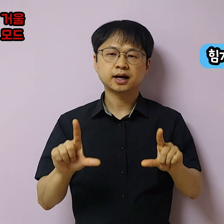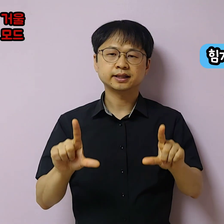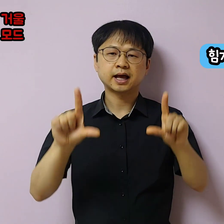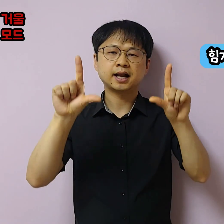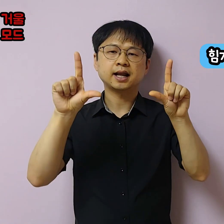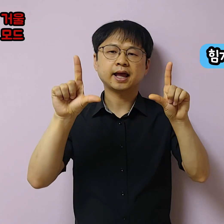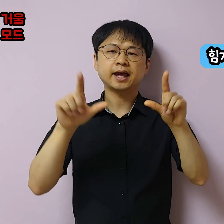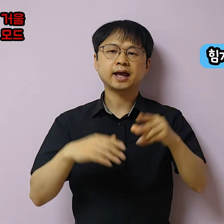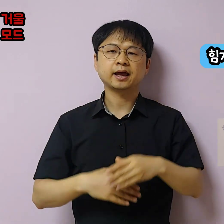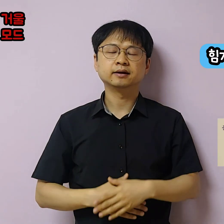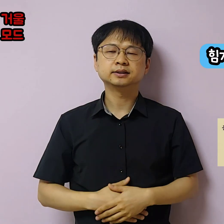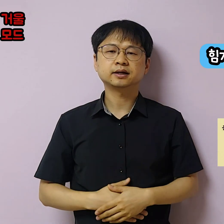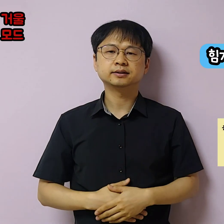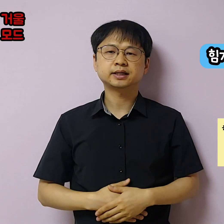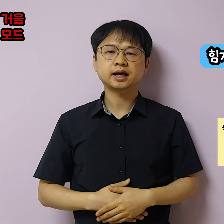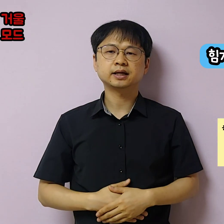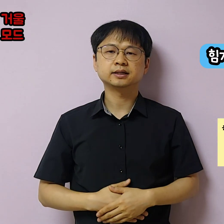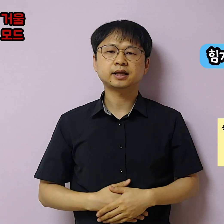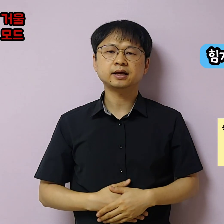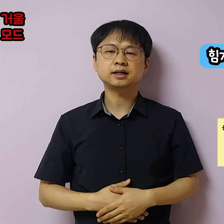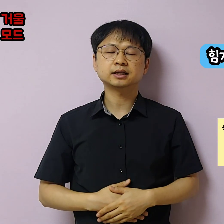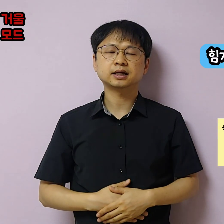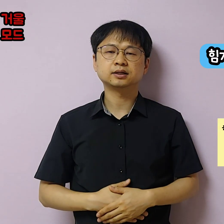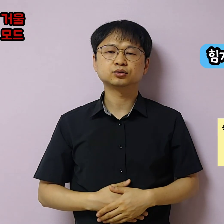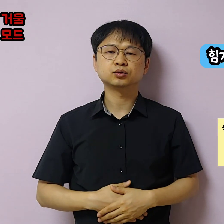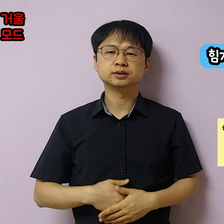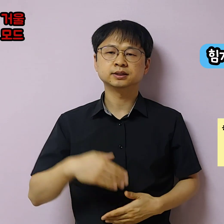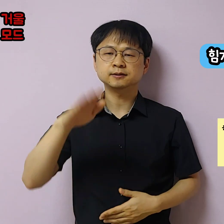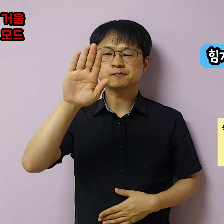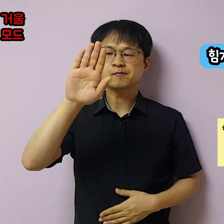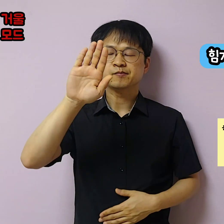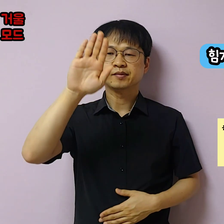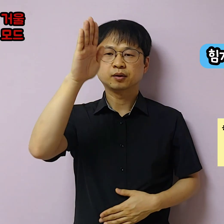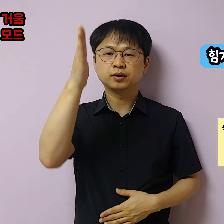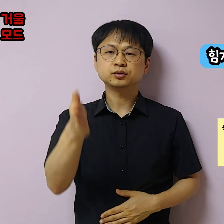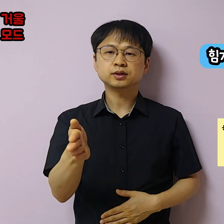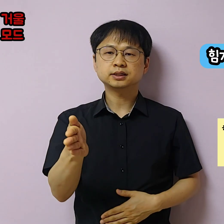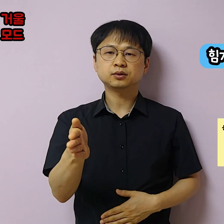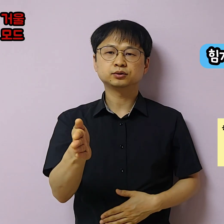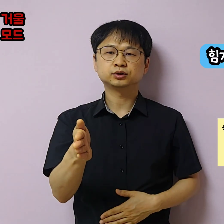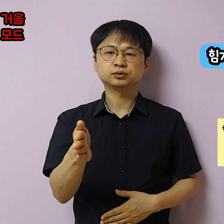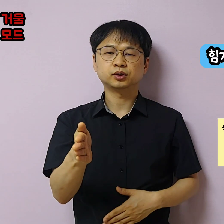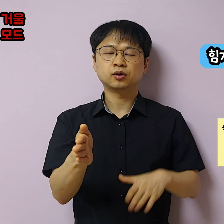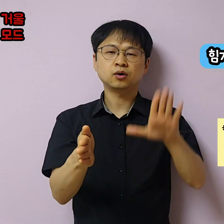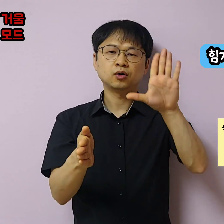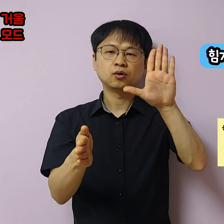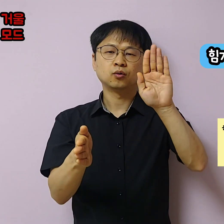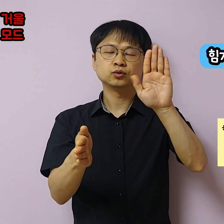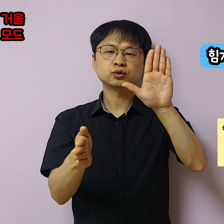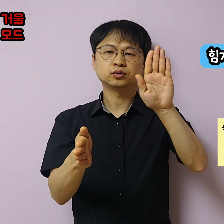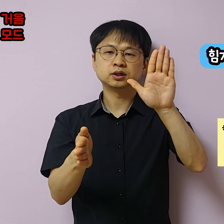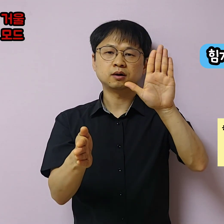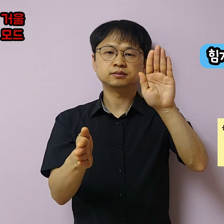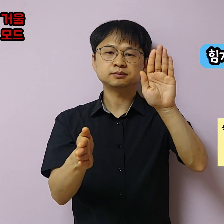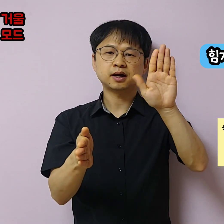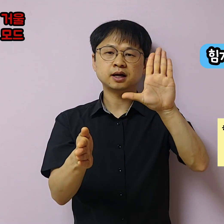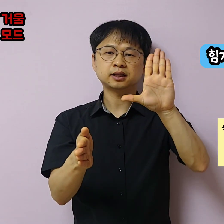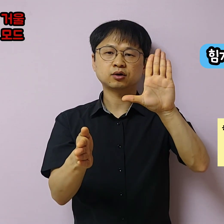힘겨워한 날에 언제 하는 때를 나타내는 수어는 왼손 날 세워주시고요. 오른손을 엄지만 따로